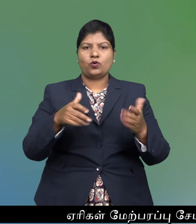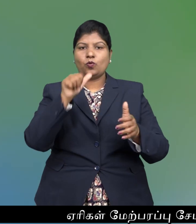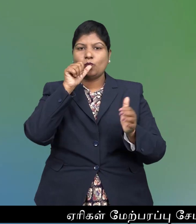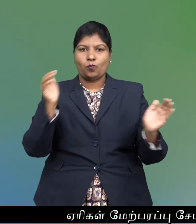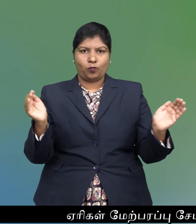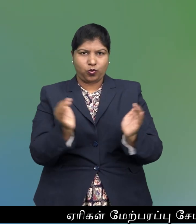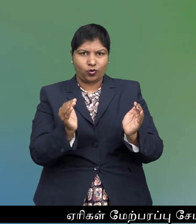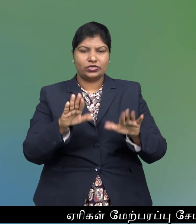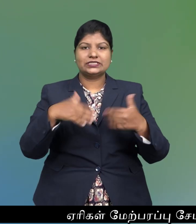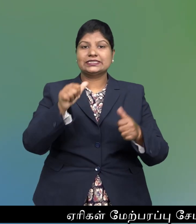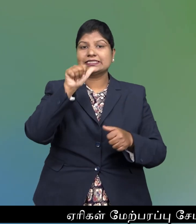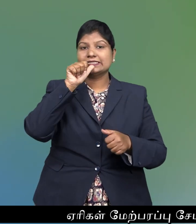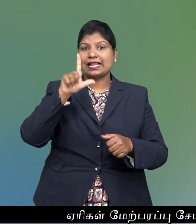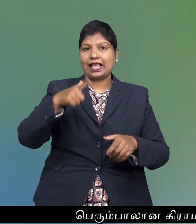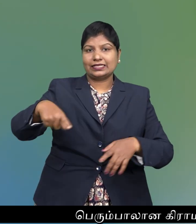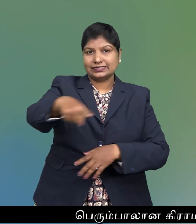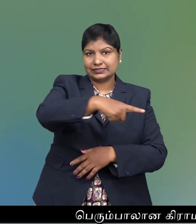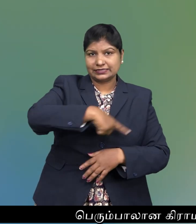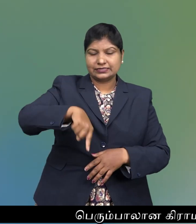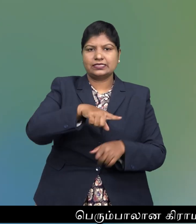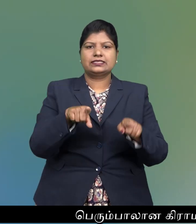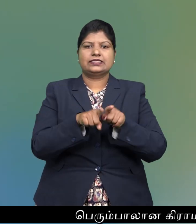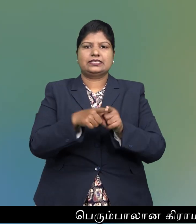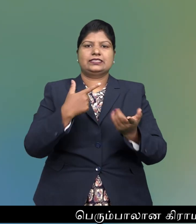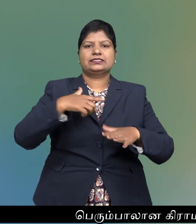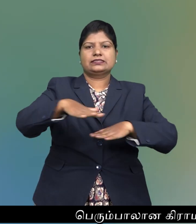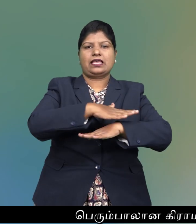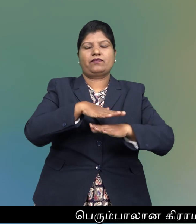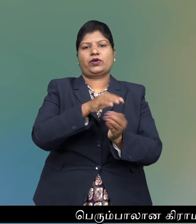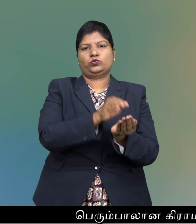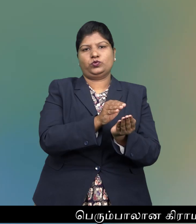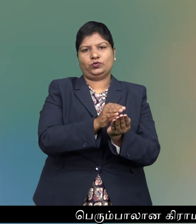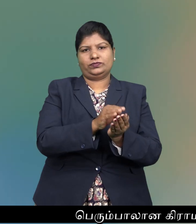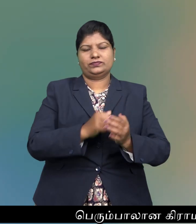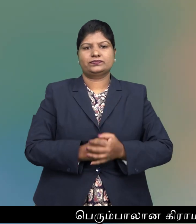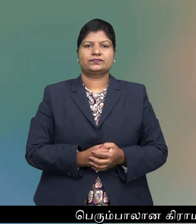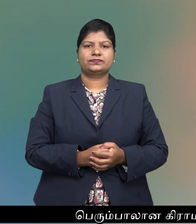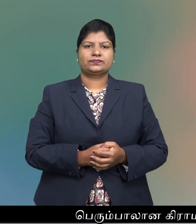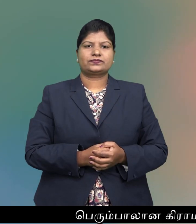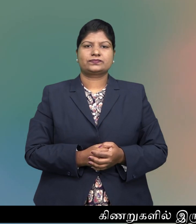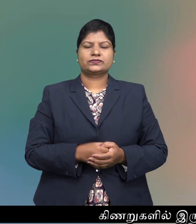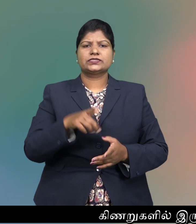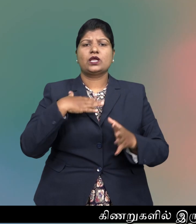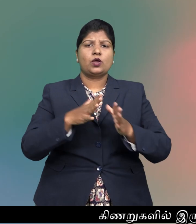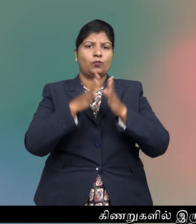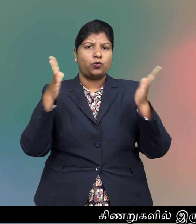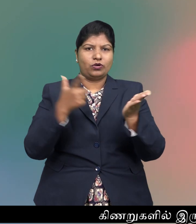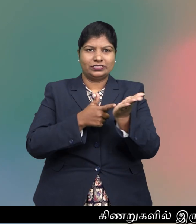இருக்கலாம். இந்தியாவின் பெரும்பாலான கிராமங்கள் கிணறுகள் மற்றும் குழாய் கிணறுகளிலிருந்து